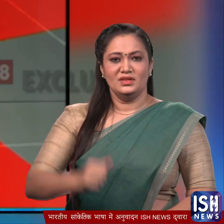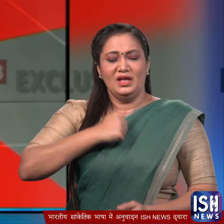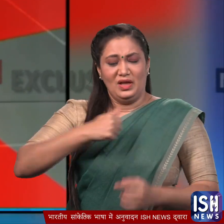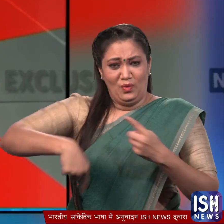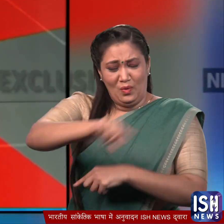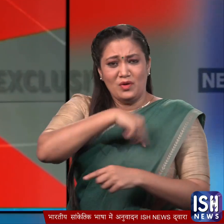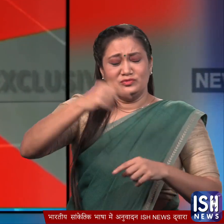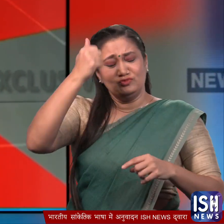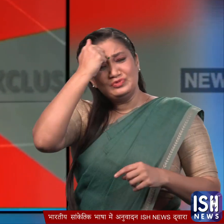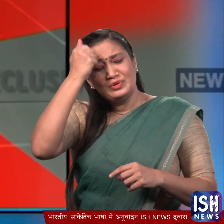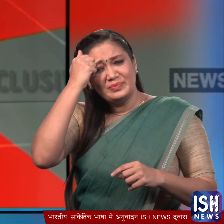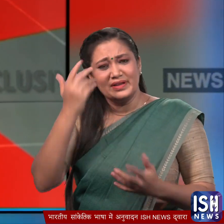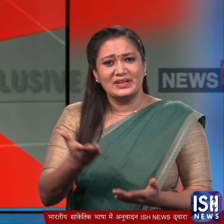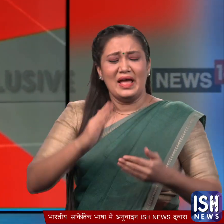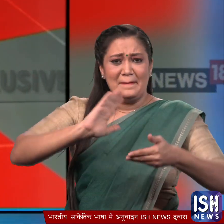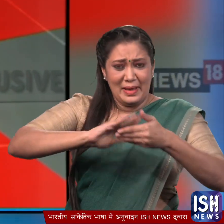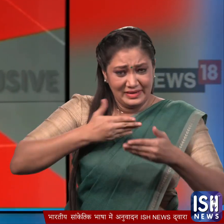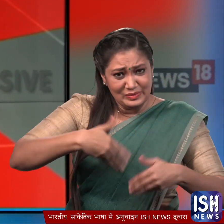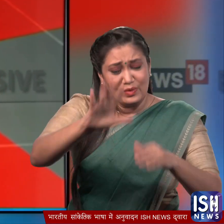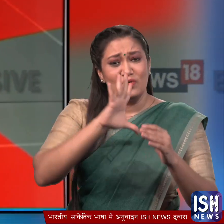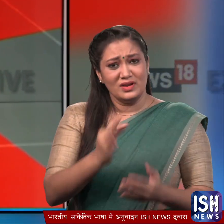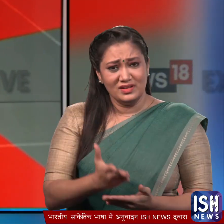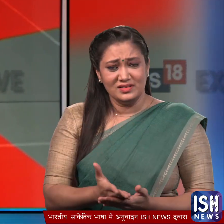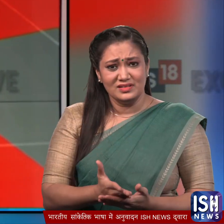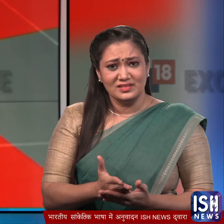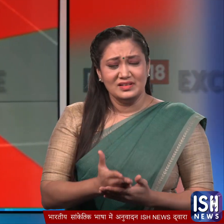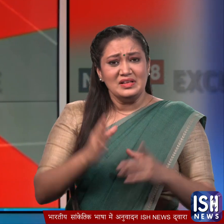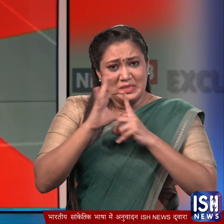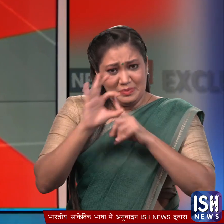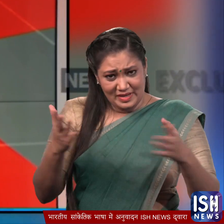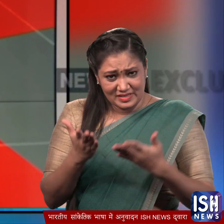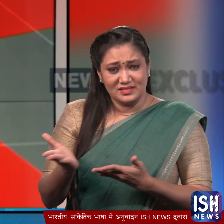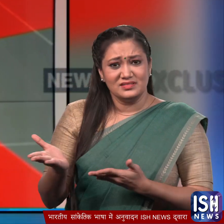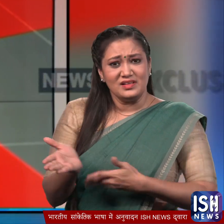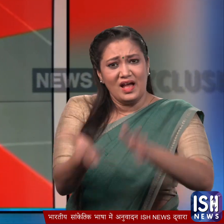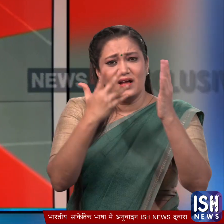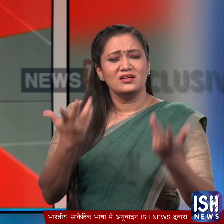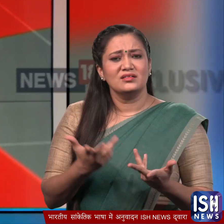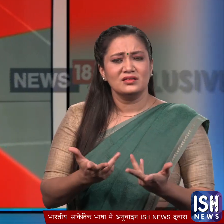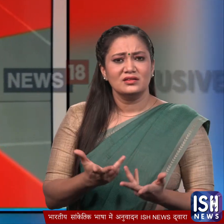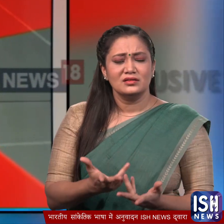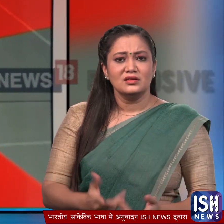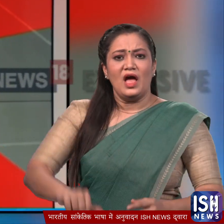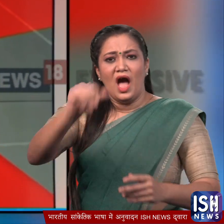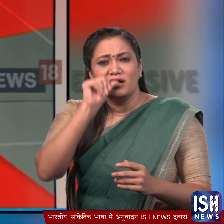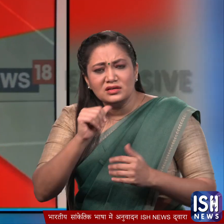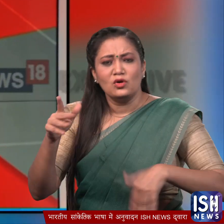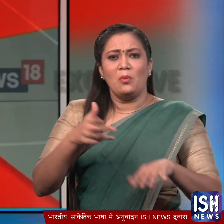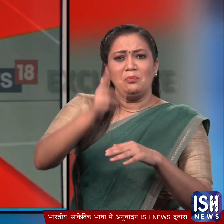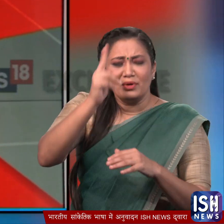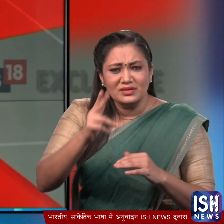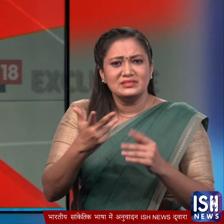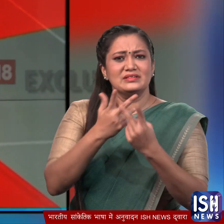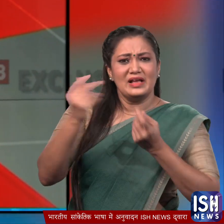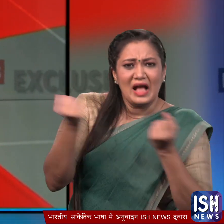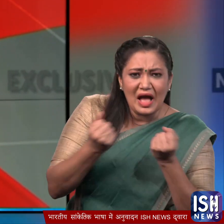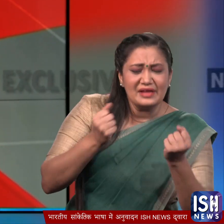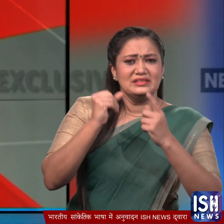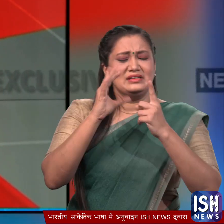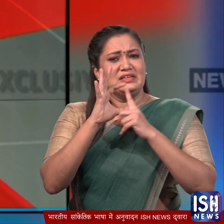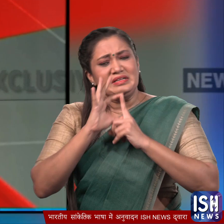लेकिन अगला वीडियो तो और भी हैरान करने वाला दिखा, जिसमें एक नहीं 2-2 गाड़ियां दिखाई दी। वीडियो ऊंचाई से बनाया गया और